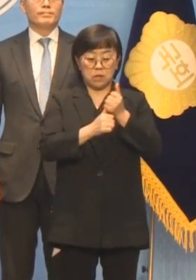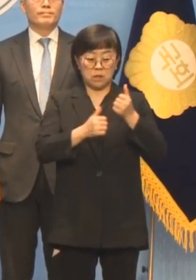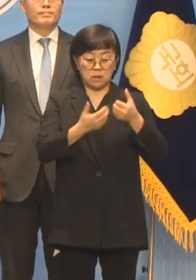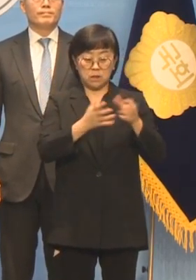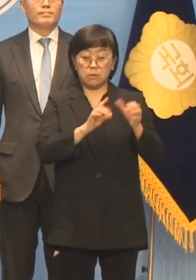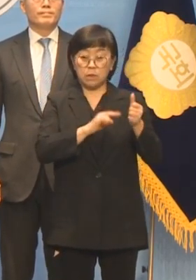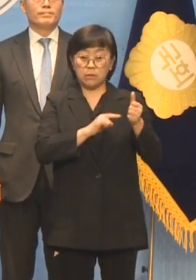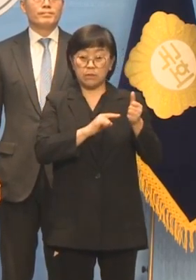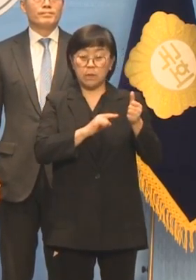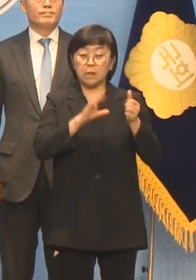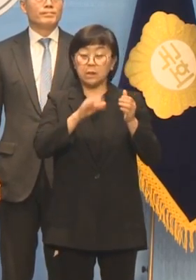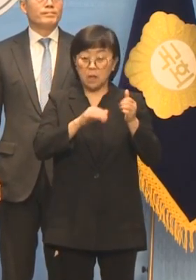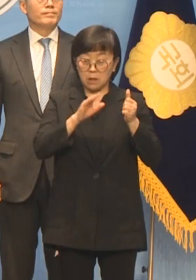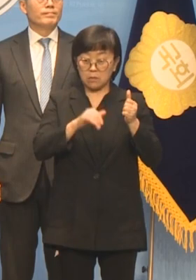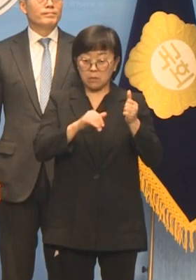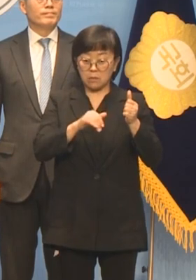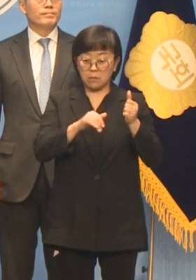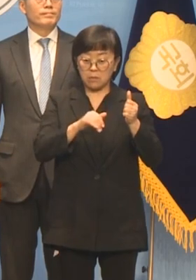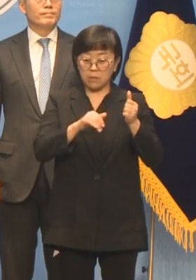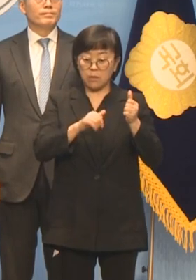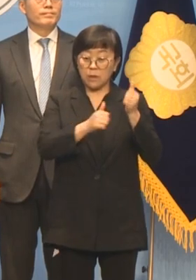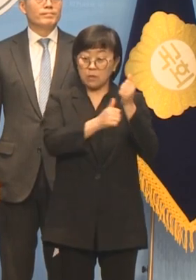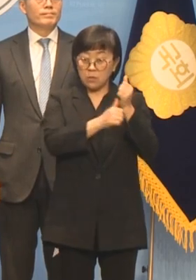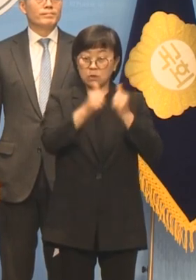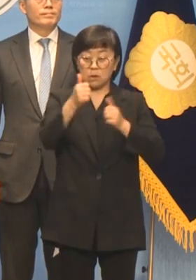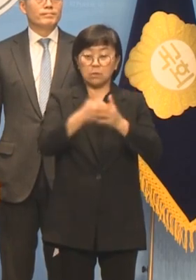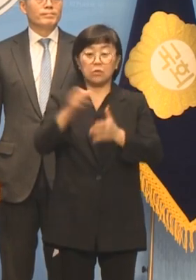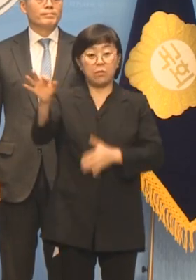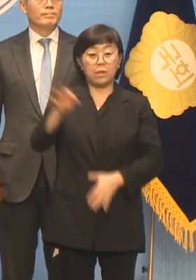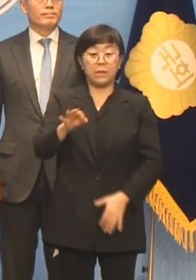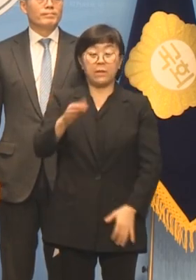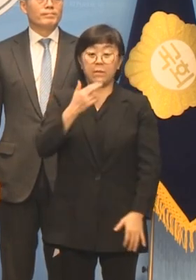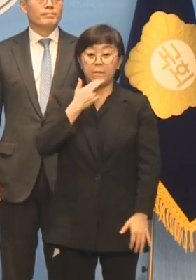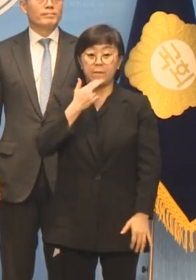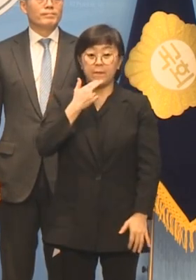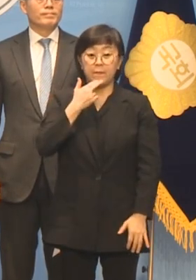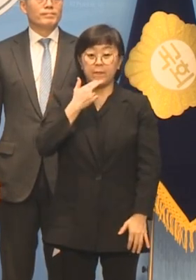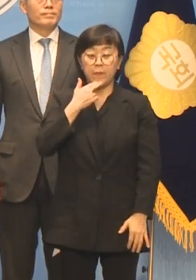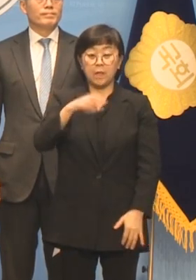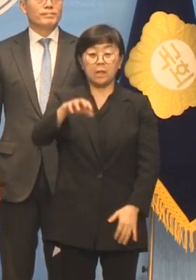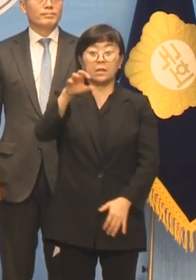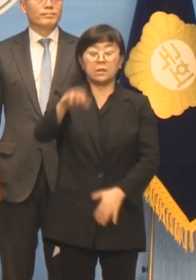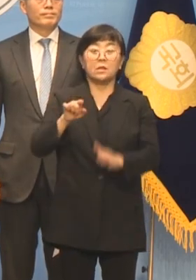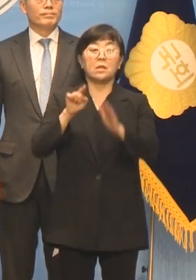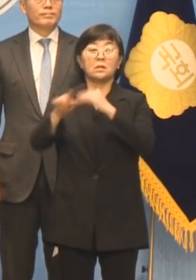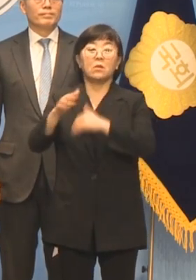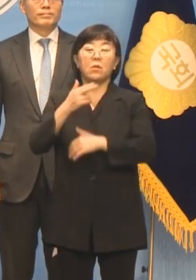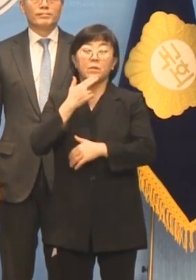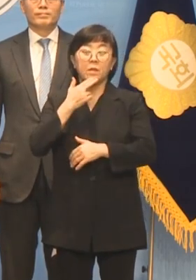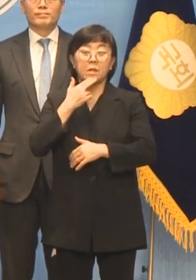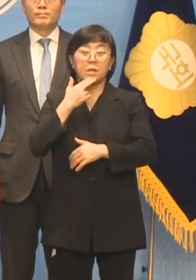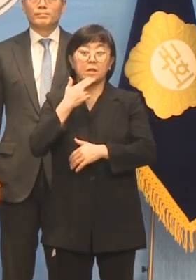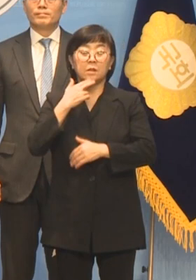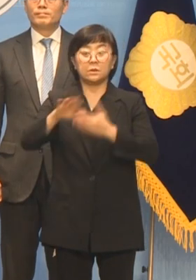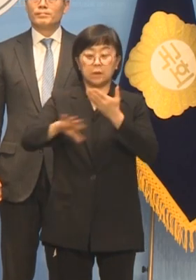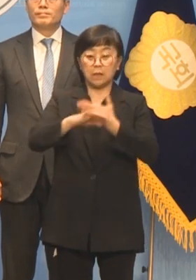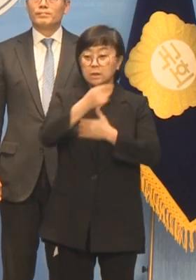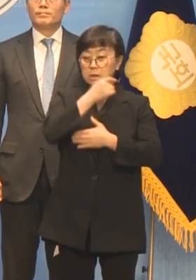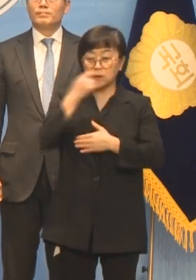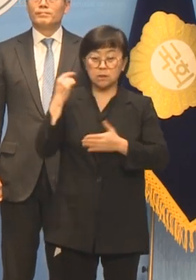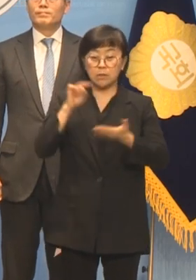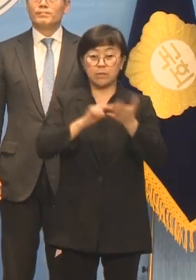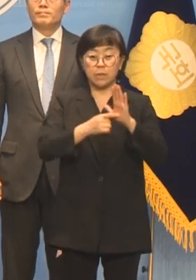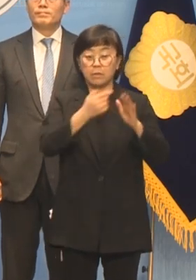측에서는 당시 김용 전 부원장이 돈을 받지 않았고 그 장소에 가지 않았다는 점은 다른